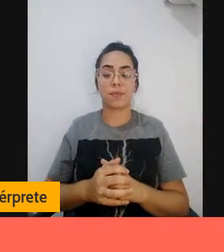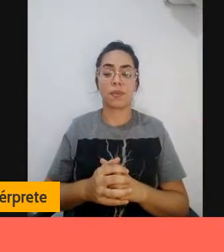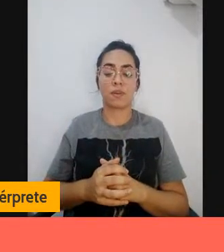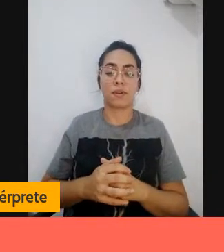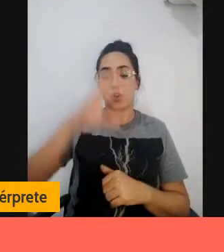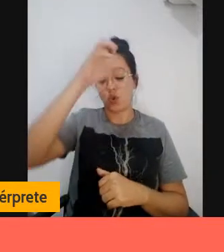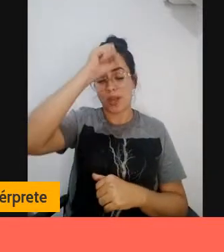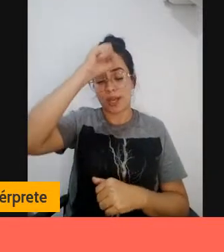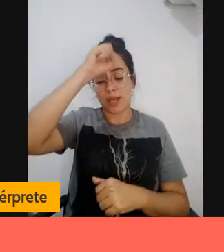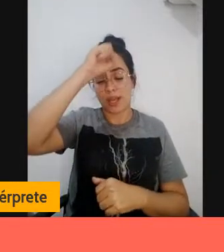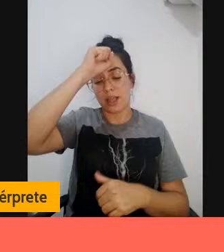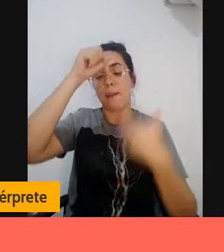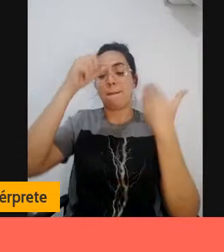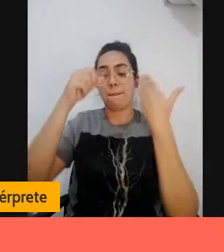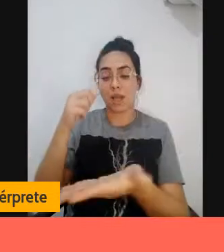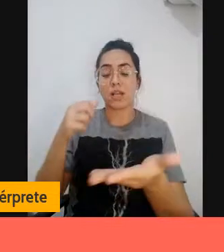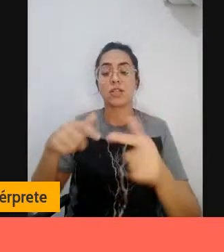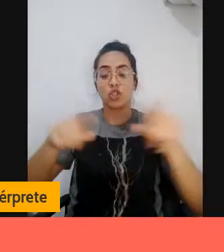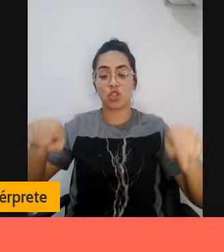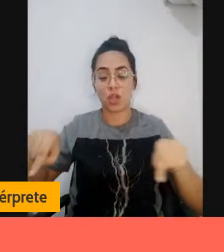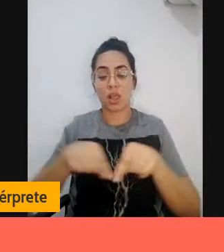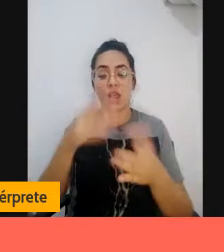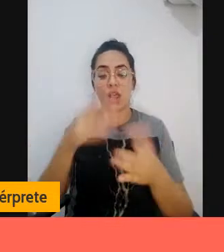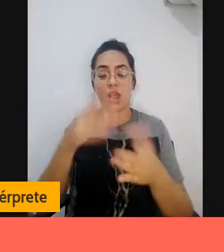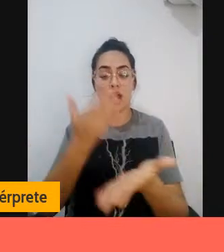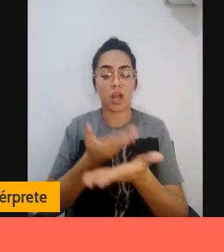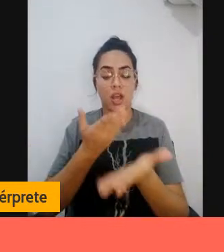de ensino-aprendizagem na sua sala de aula.